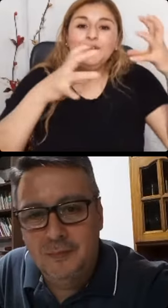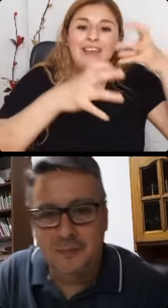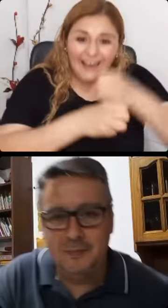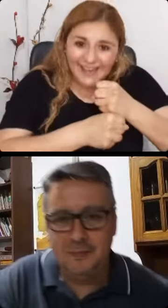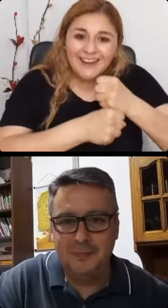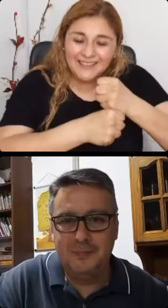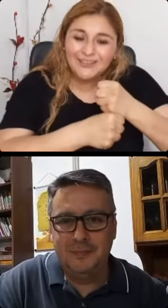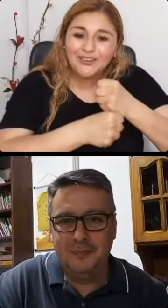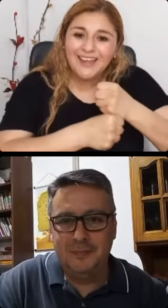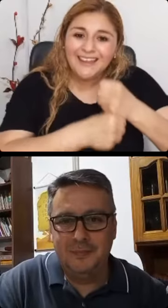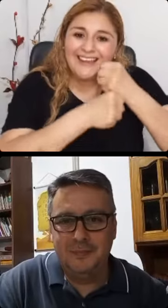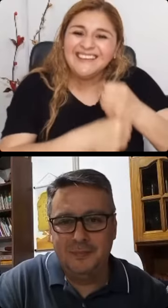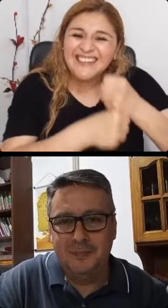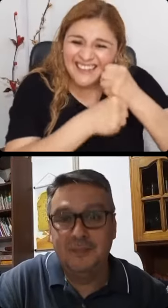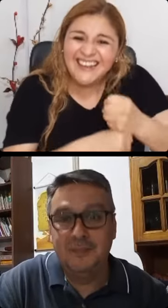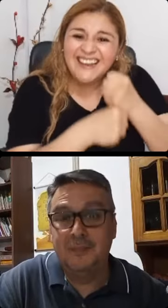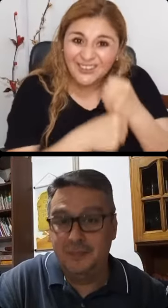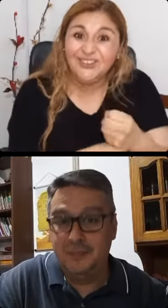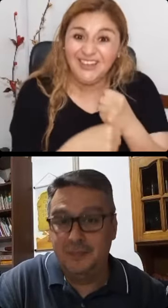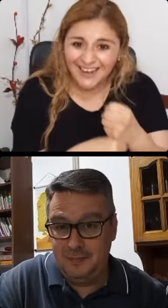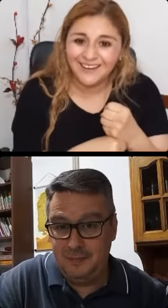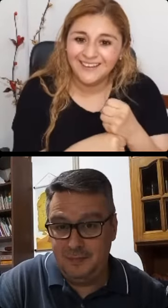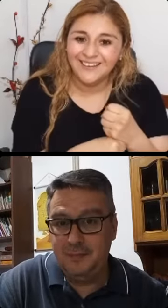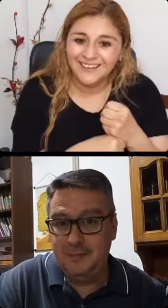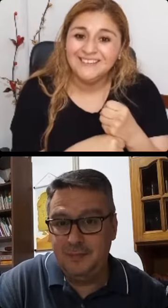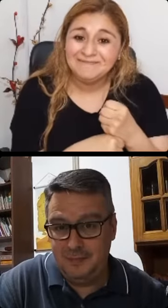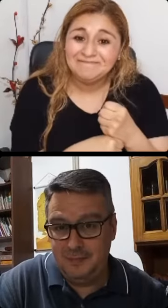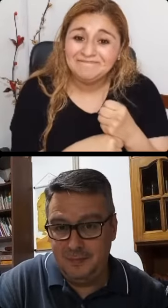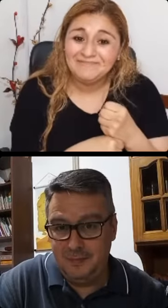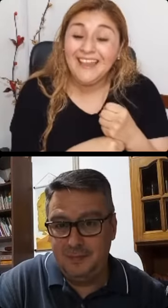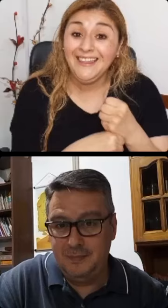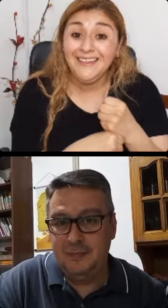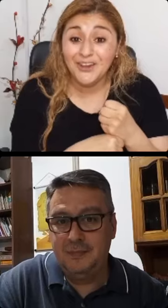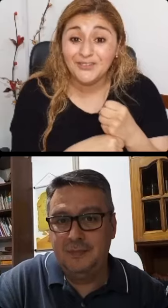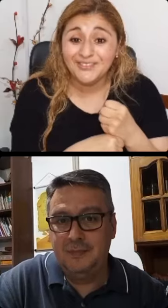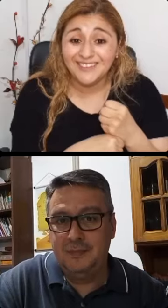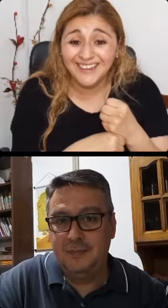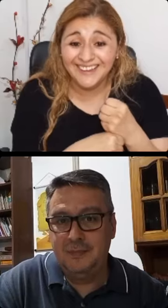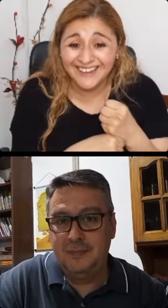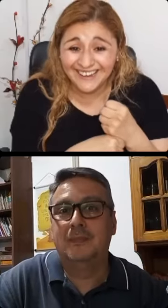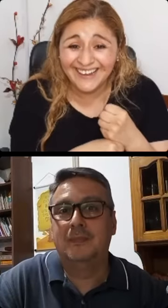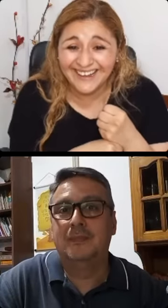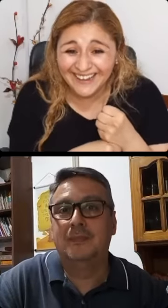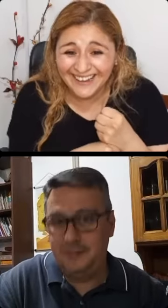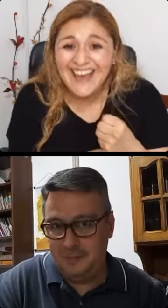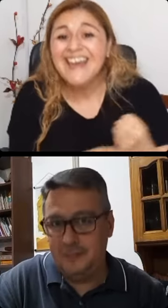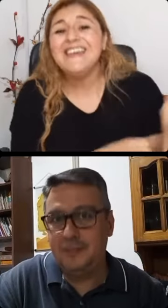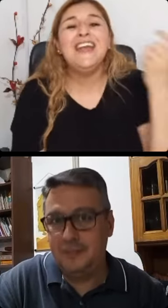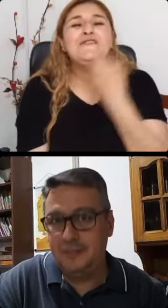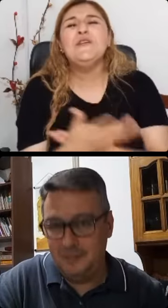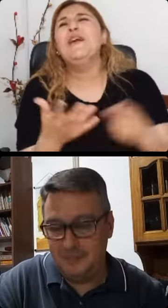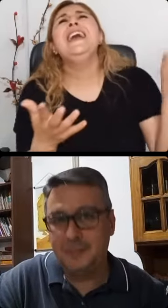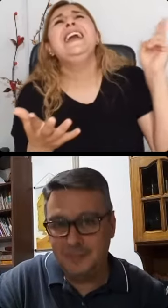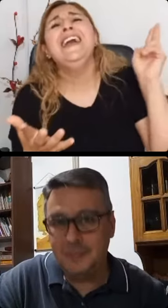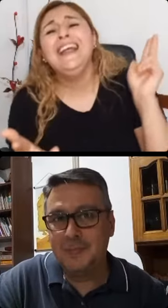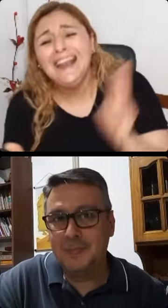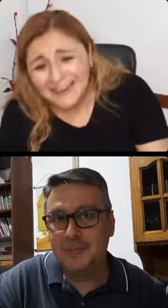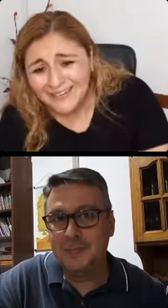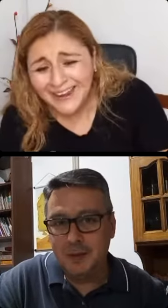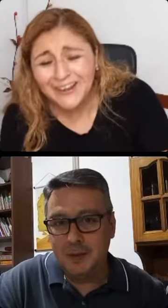uno se agarra y se sostiene de quien se tiene que sostener que es de Dios y hay uno